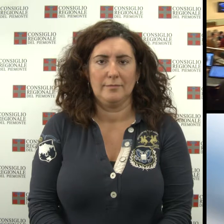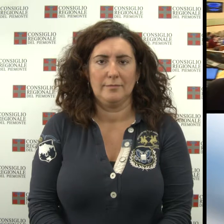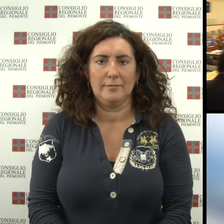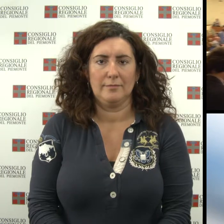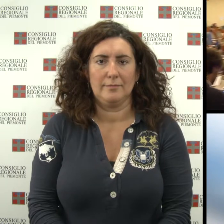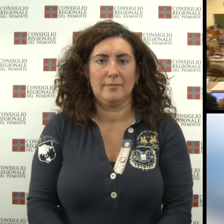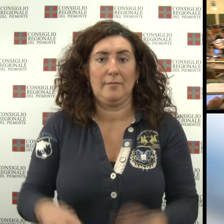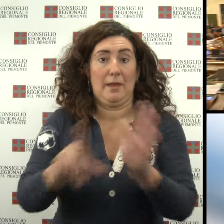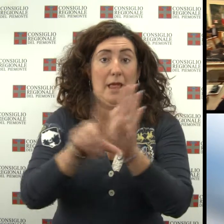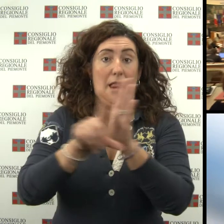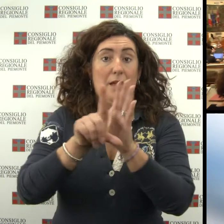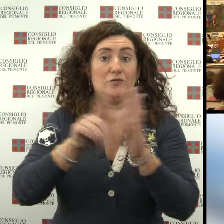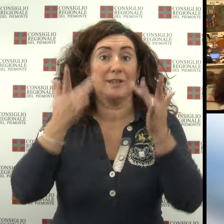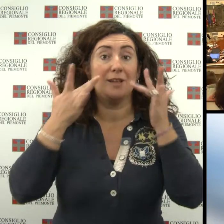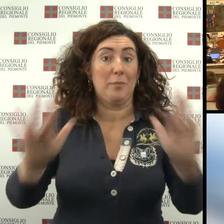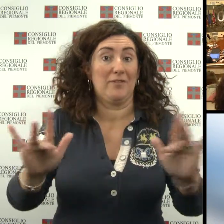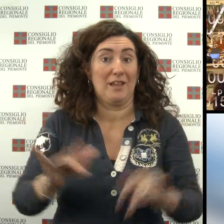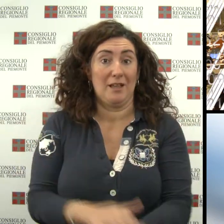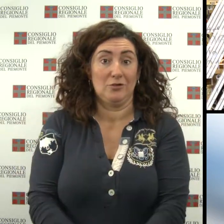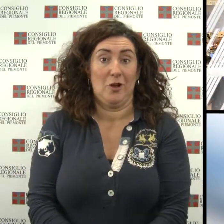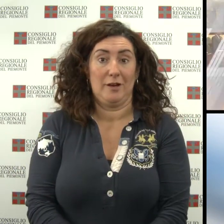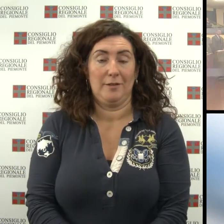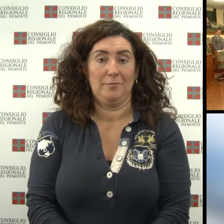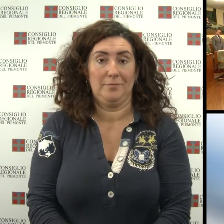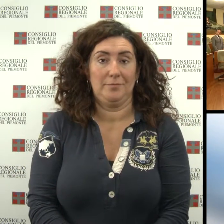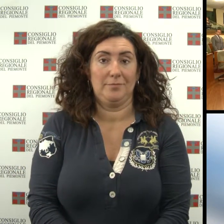Legge sulla semplificazione.